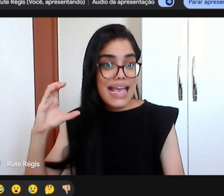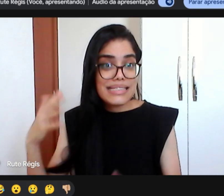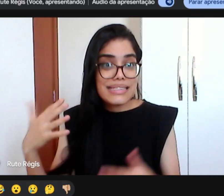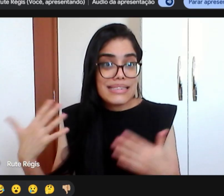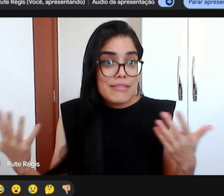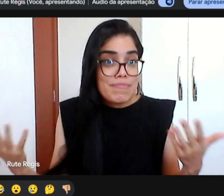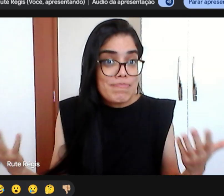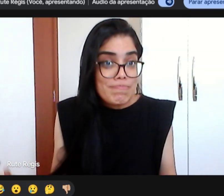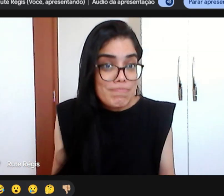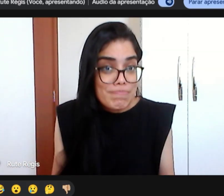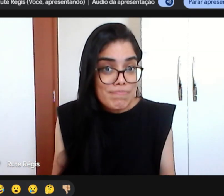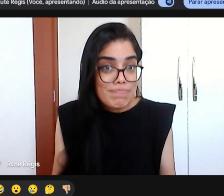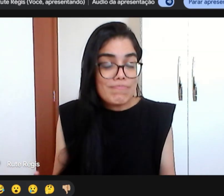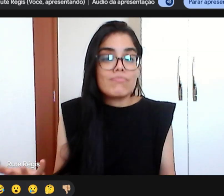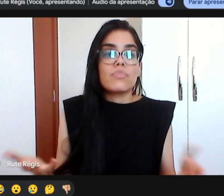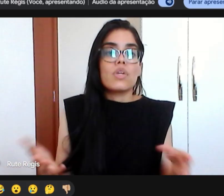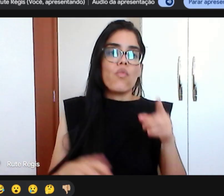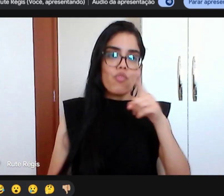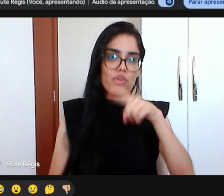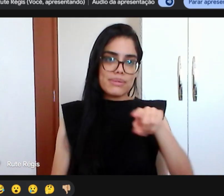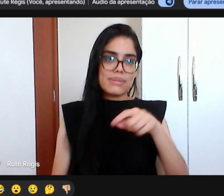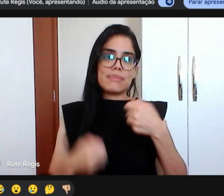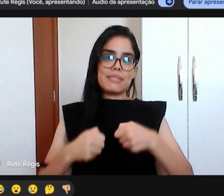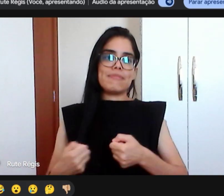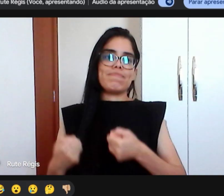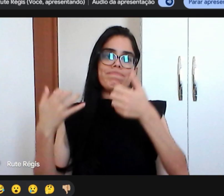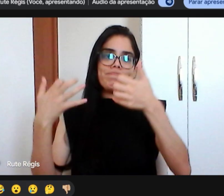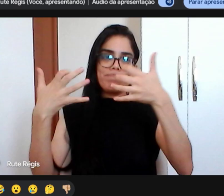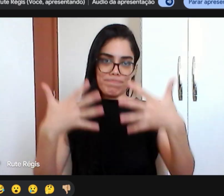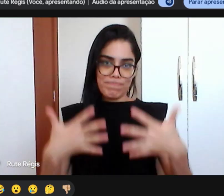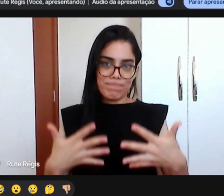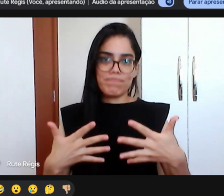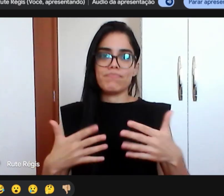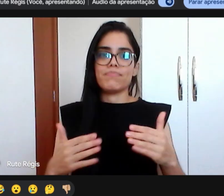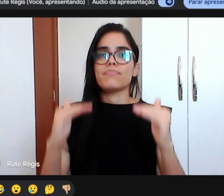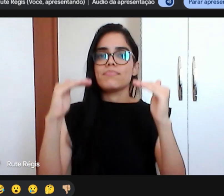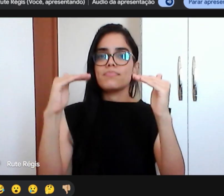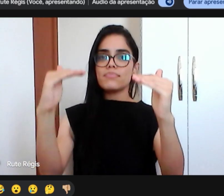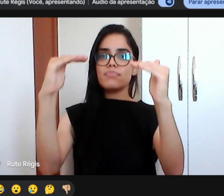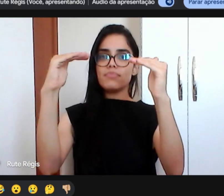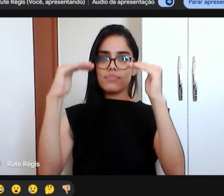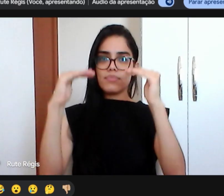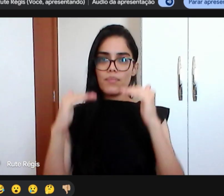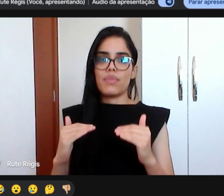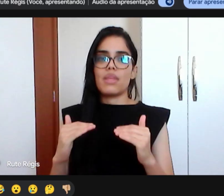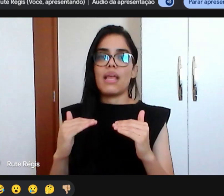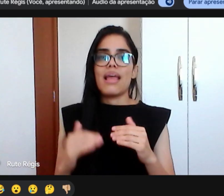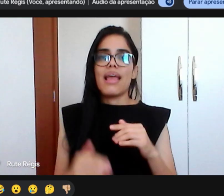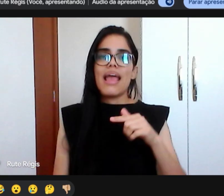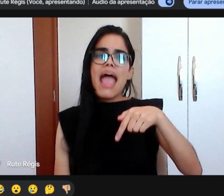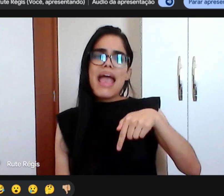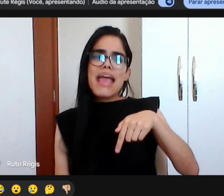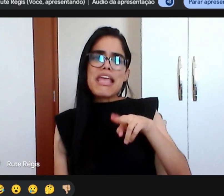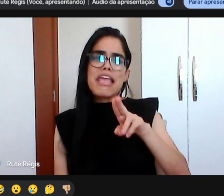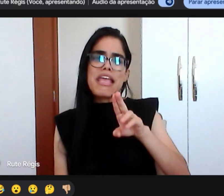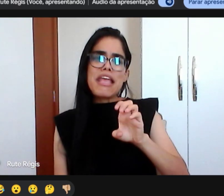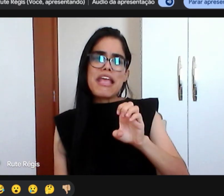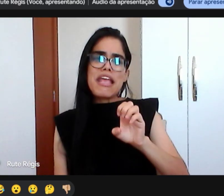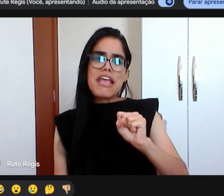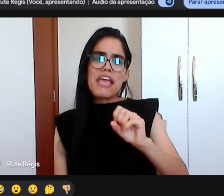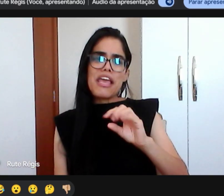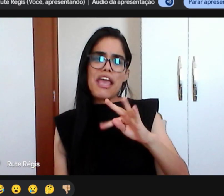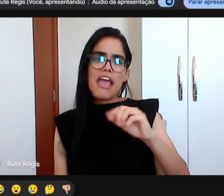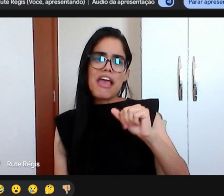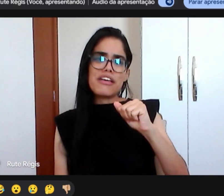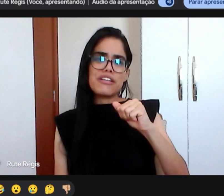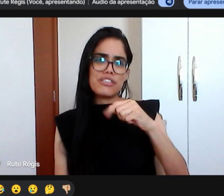vai apoiar a ciência. Então, são questões que vocês precisam